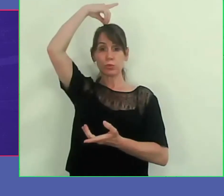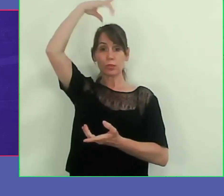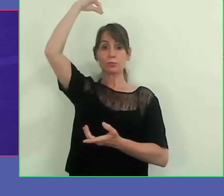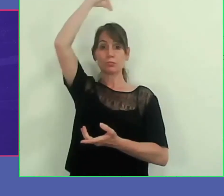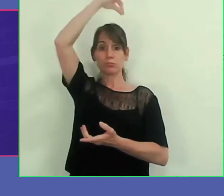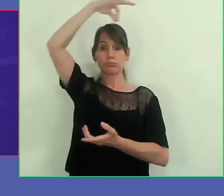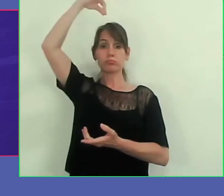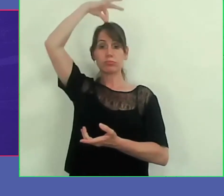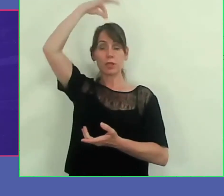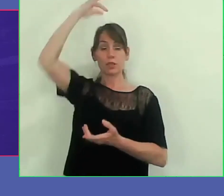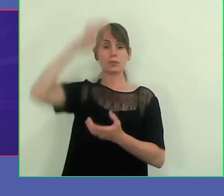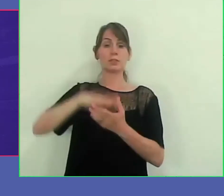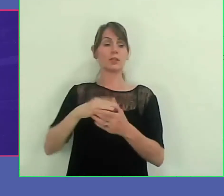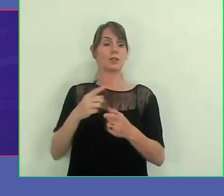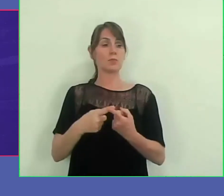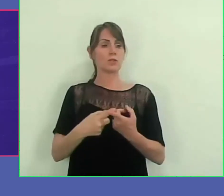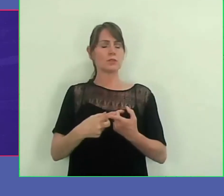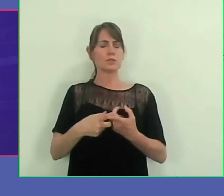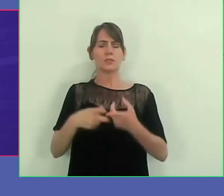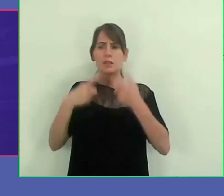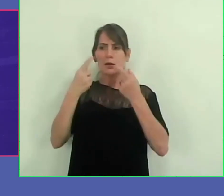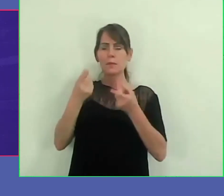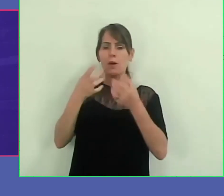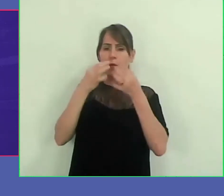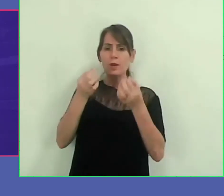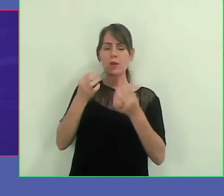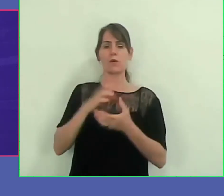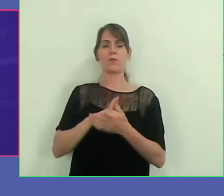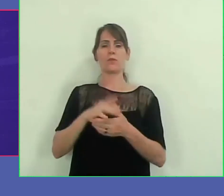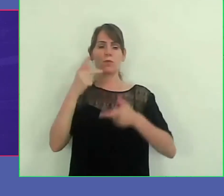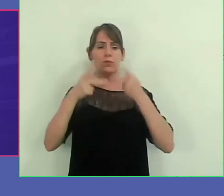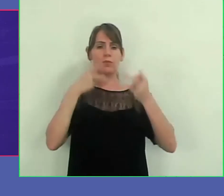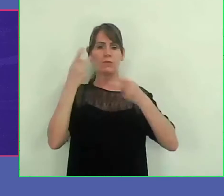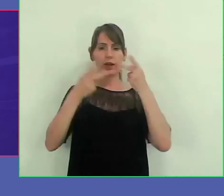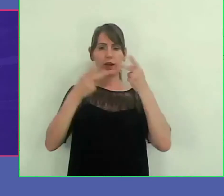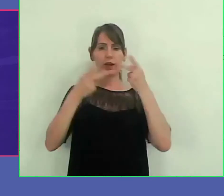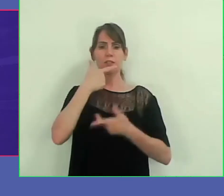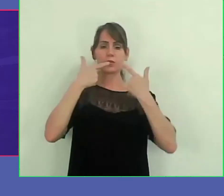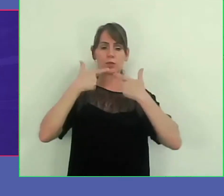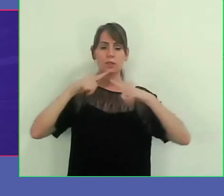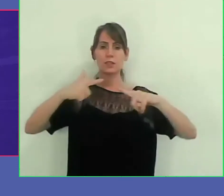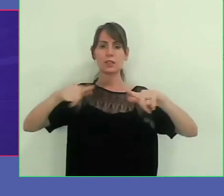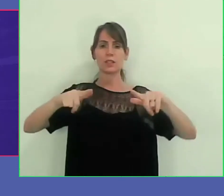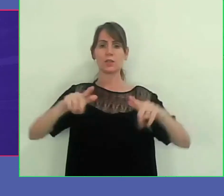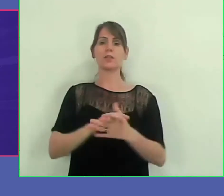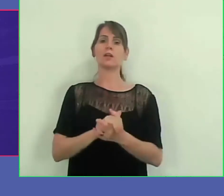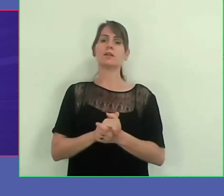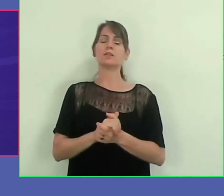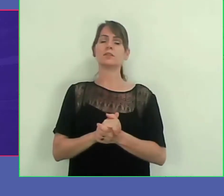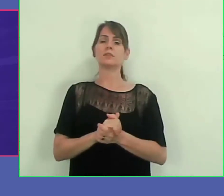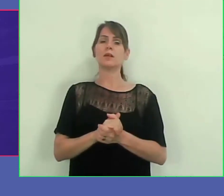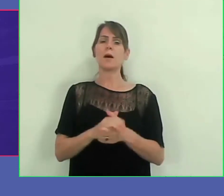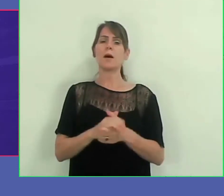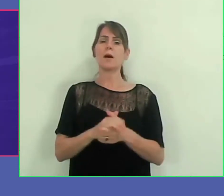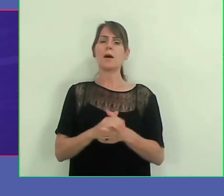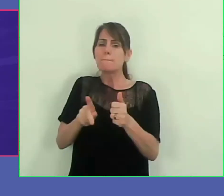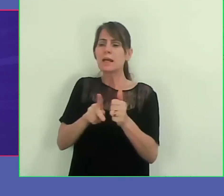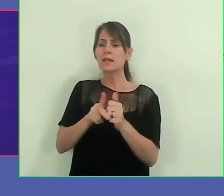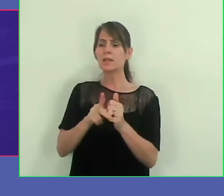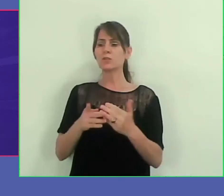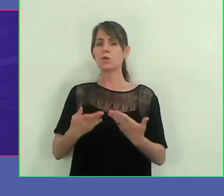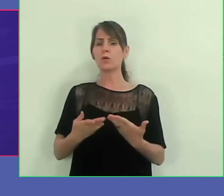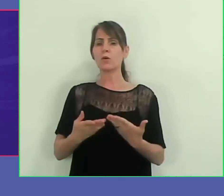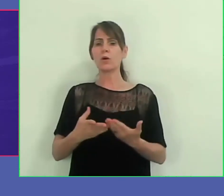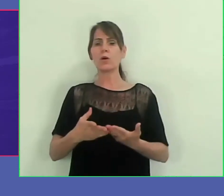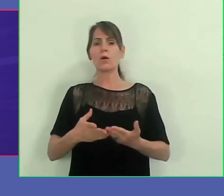ouviam falando em línguas e engrandecendo a Deus. Então perguntou Pedro: porventura pode alguém recusar